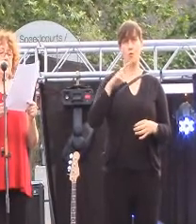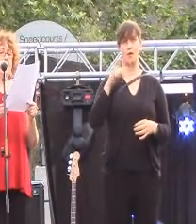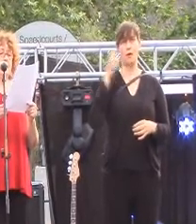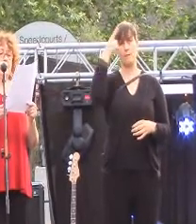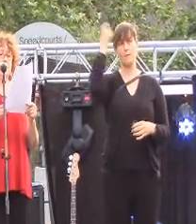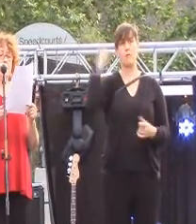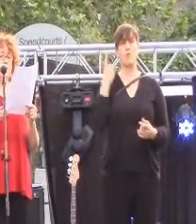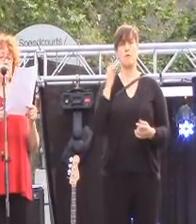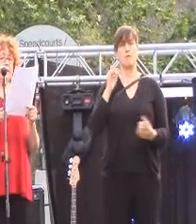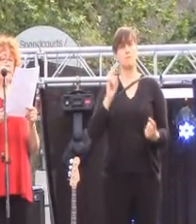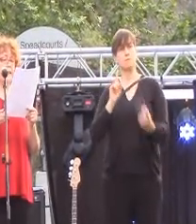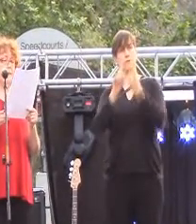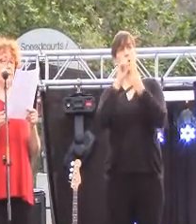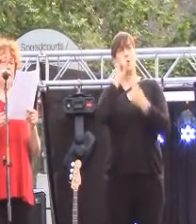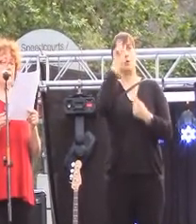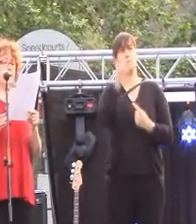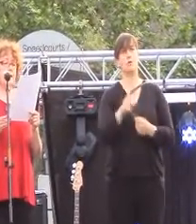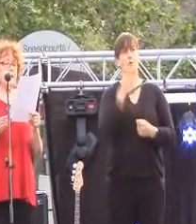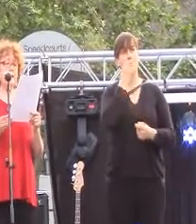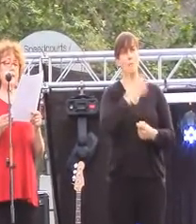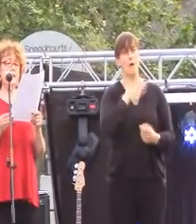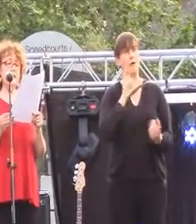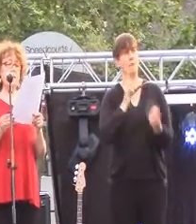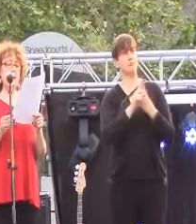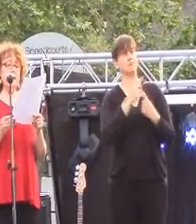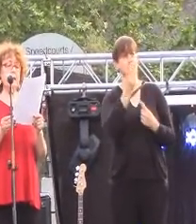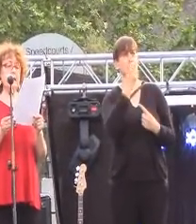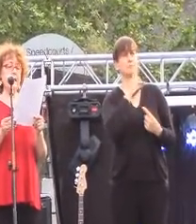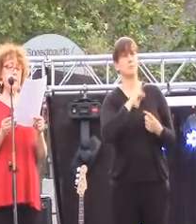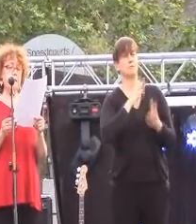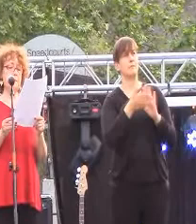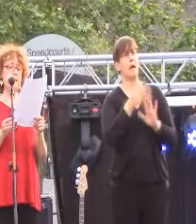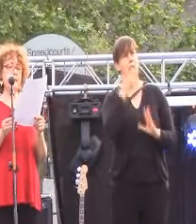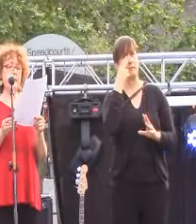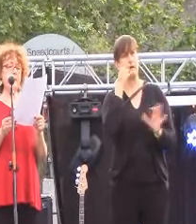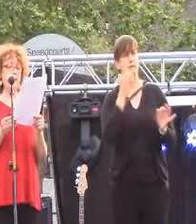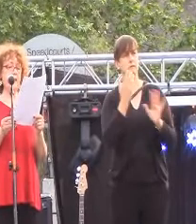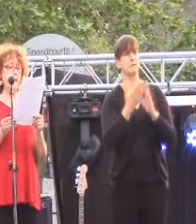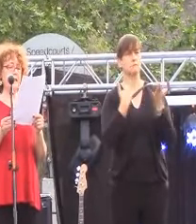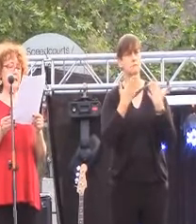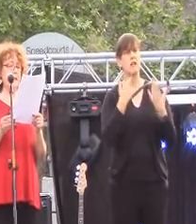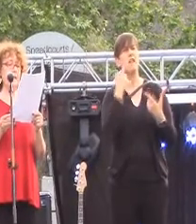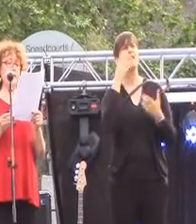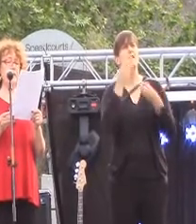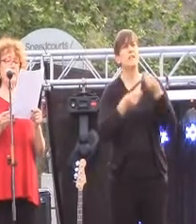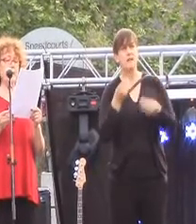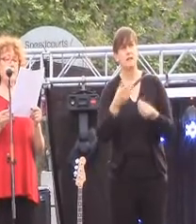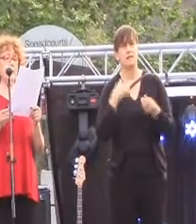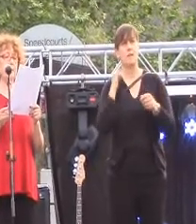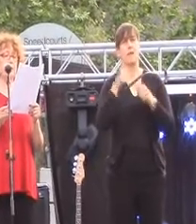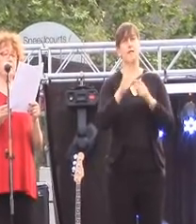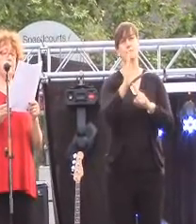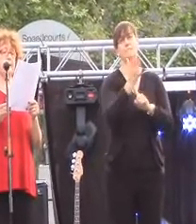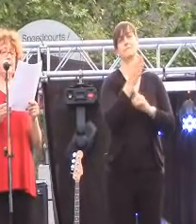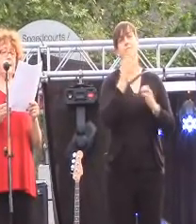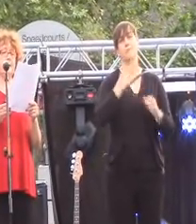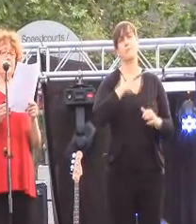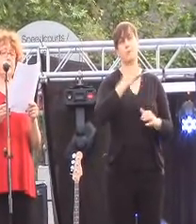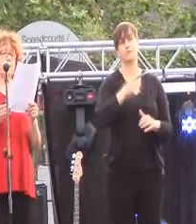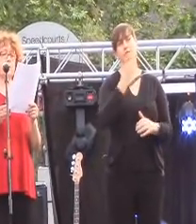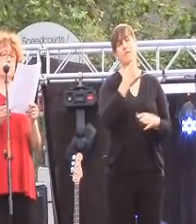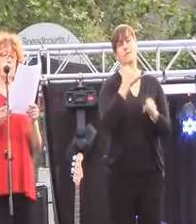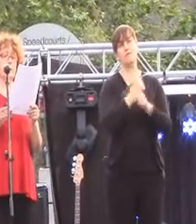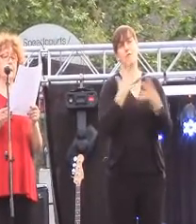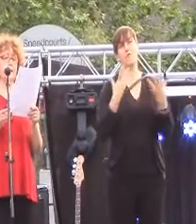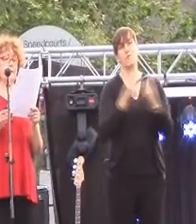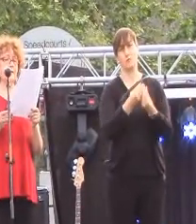dia em vaig trobar un xicot entranyable que es va dirigir a mi amb interès per saber què feia i per oferir-me possibilitats de